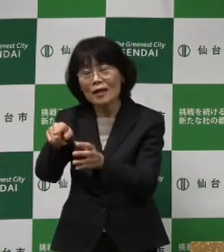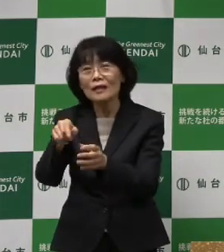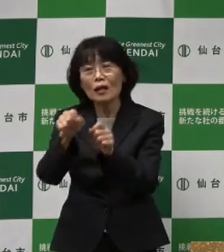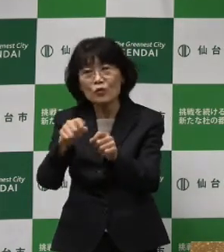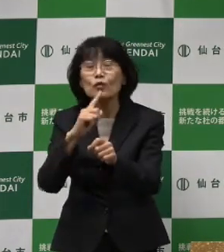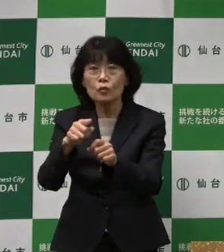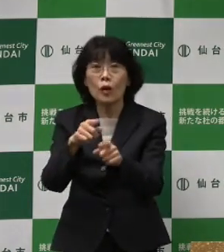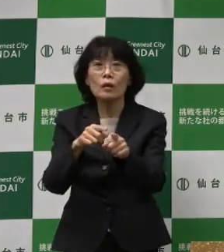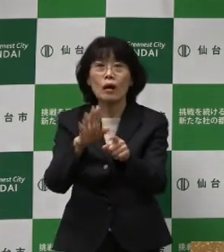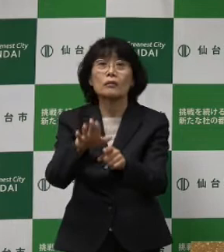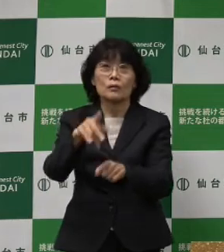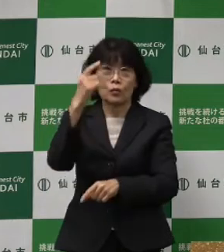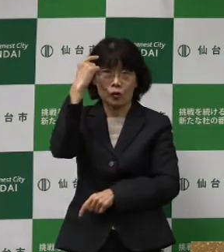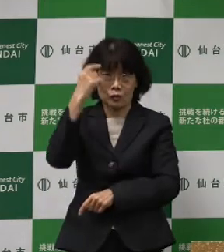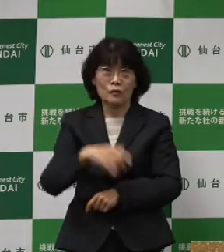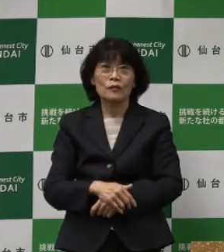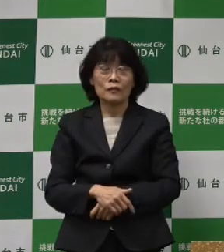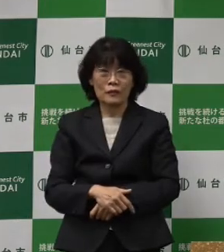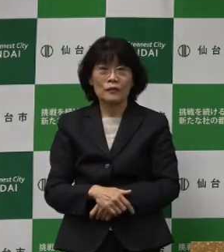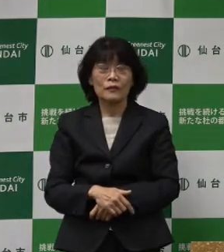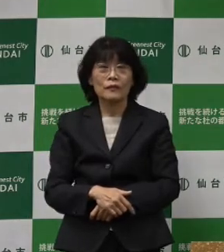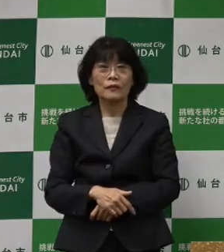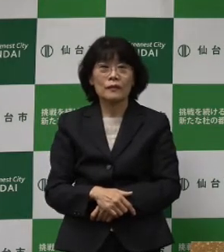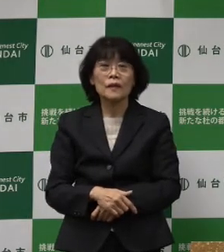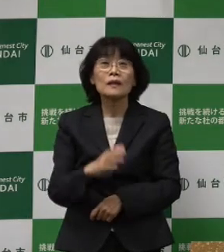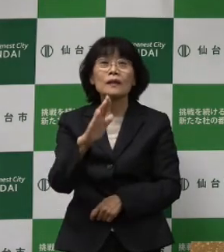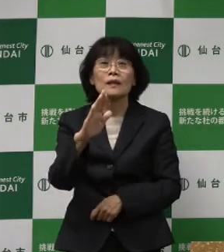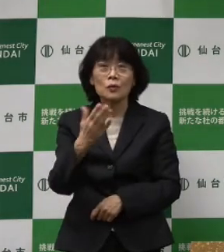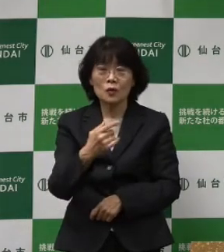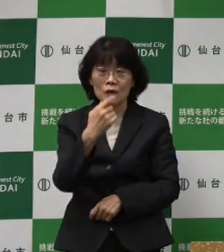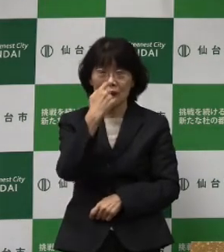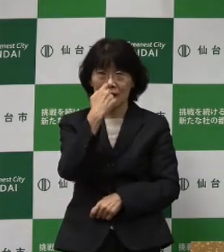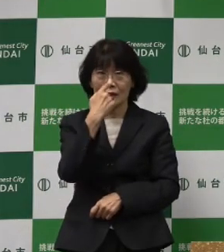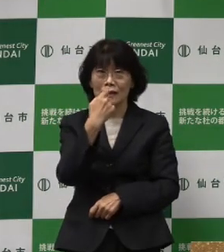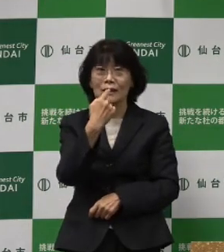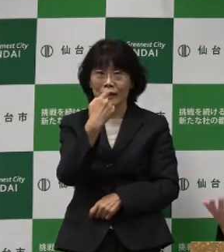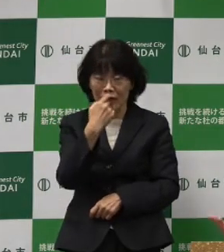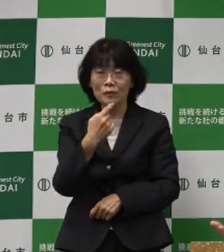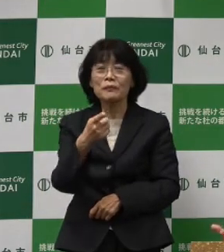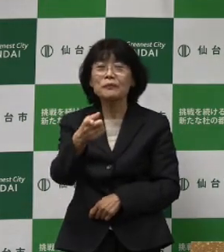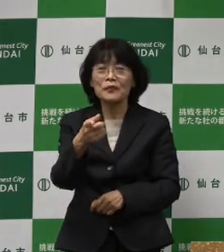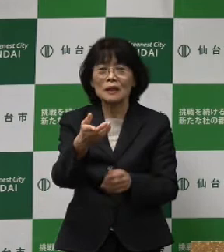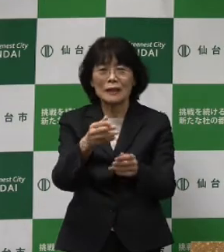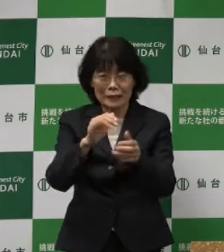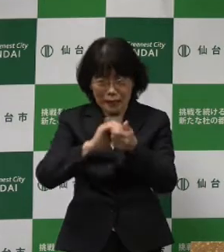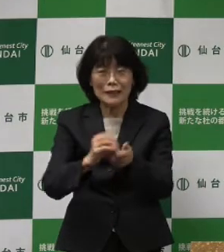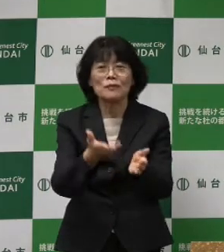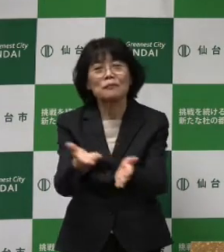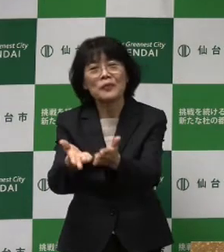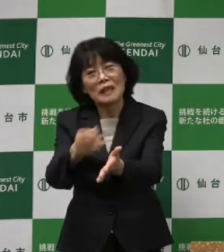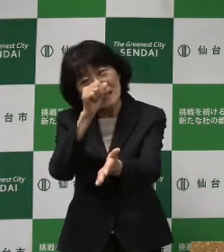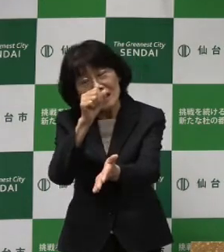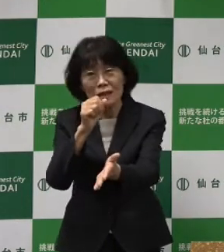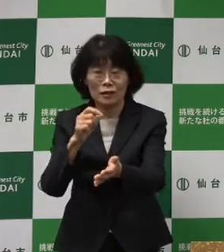り得ることなんだろうというふうには思いますけれども、それをですね、私からぜひこうしなさい、ああしなさいという、